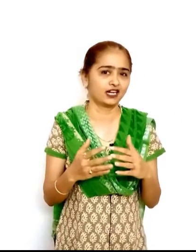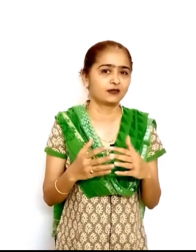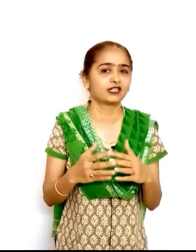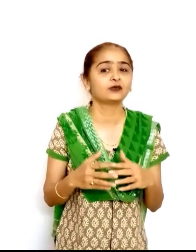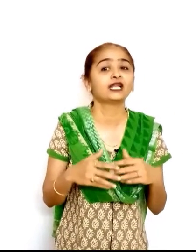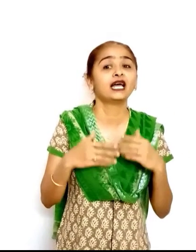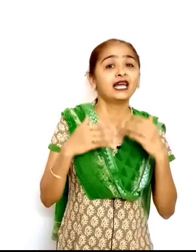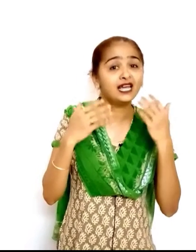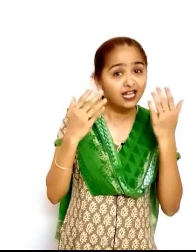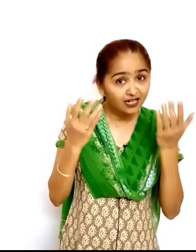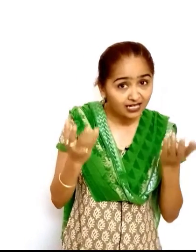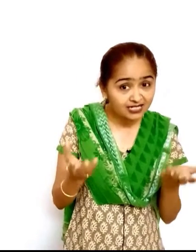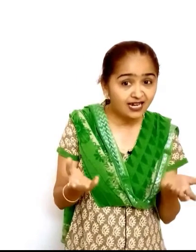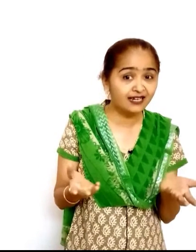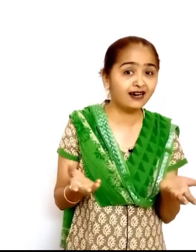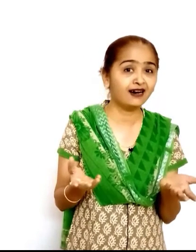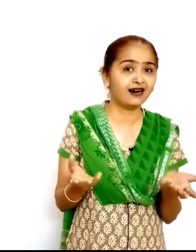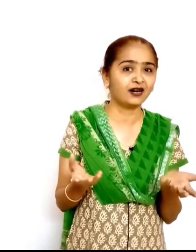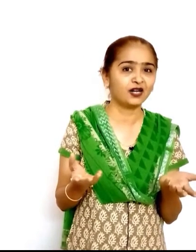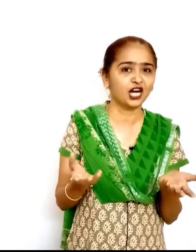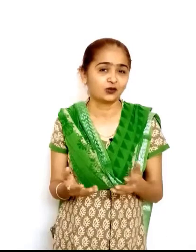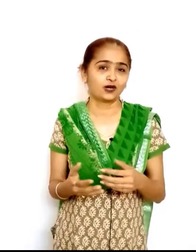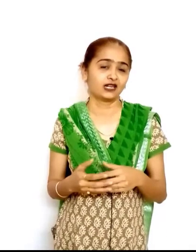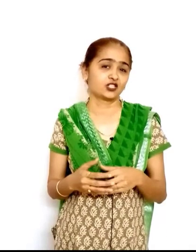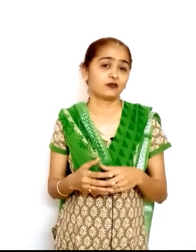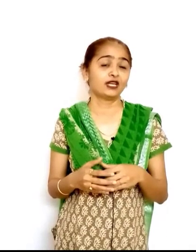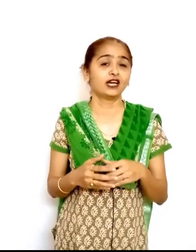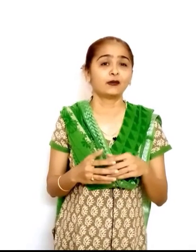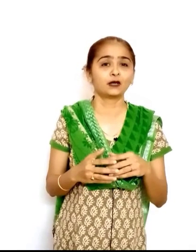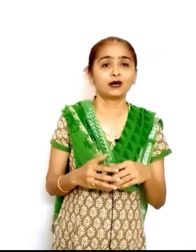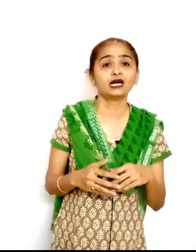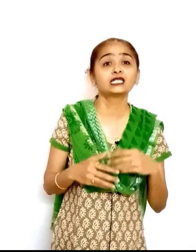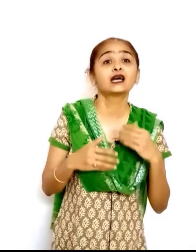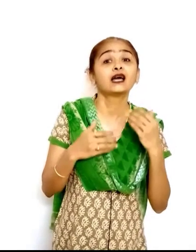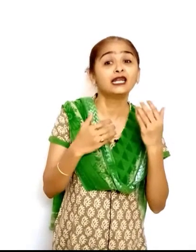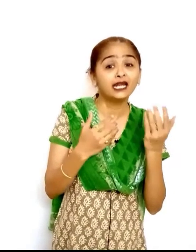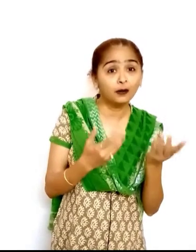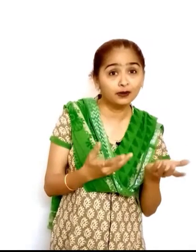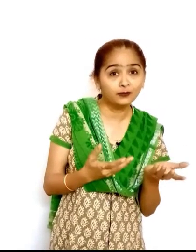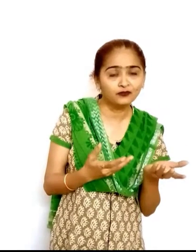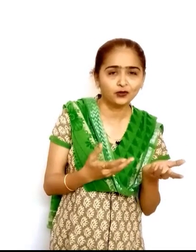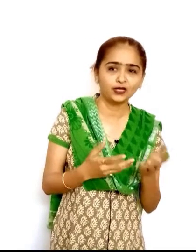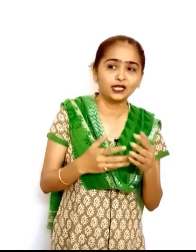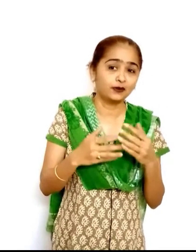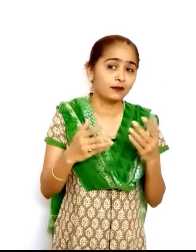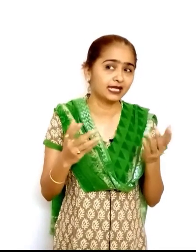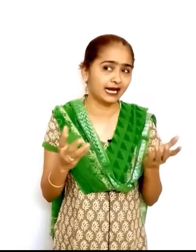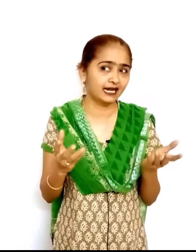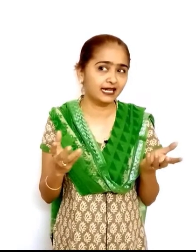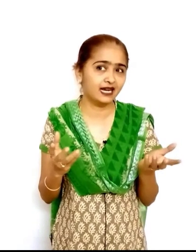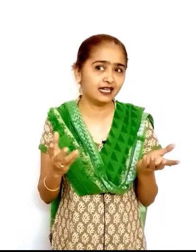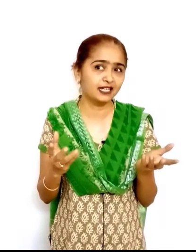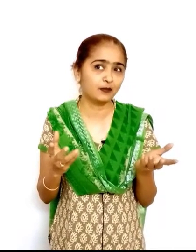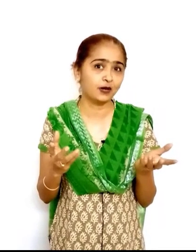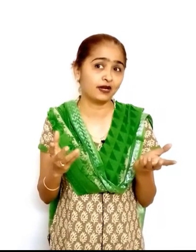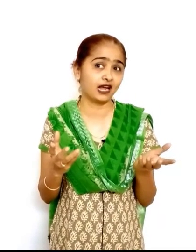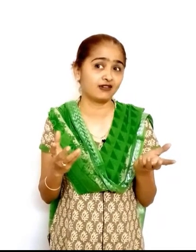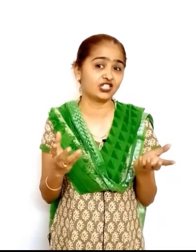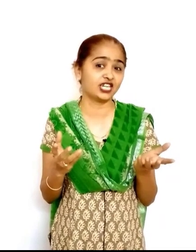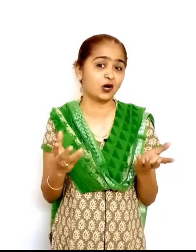का मतलब होता है ललचाना। तो अगला शब्द है हमारे पास नभ। कोई नभ का बताएगा क्या कि नभ का पर्यायवाची क्या